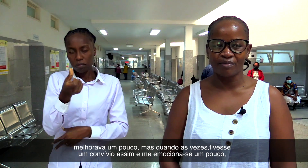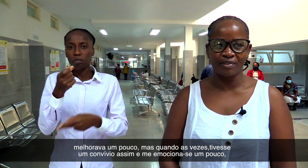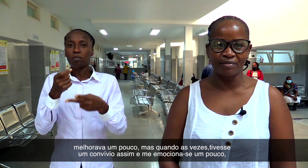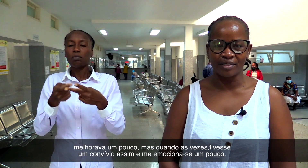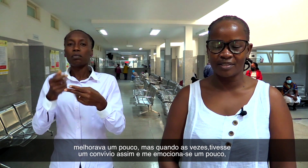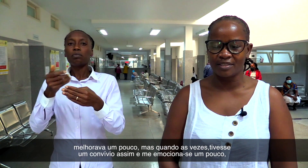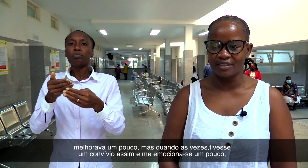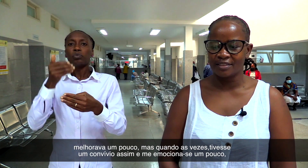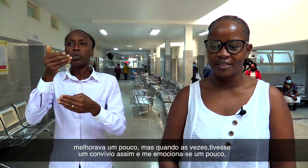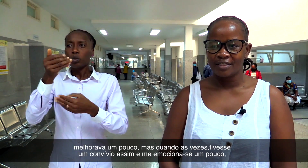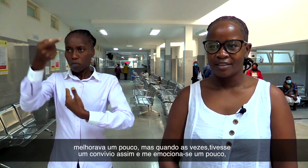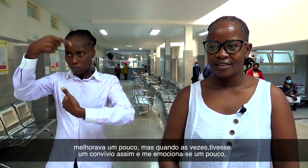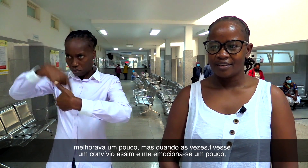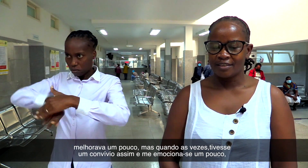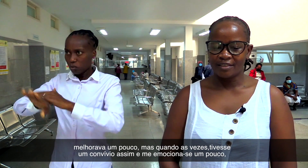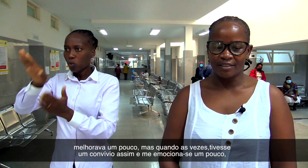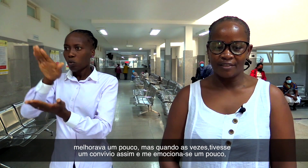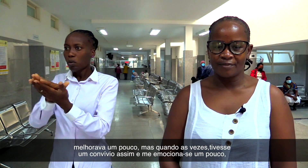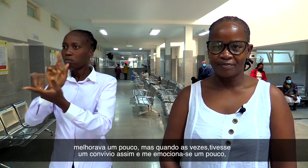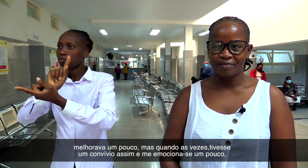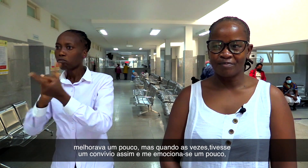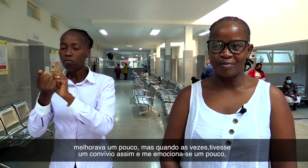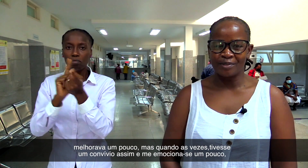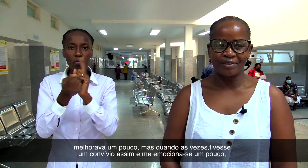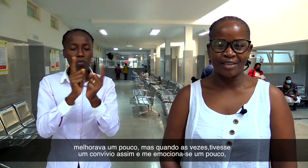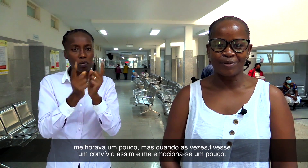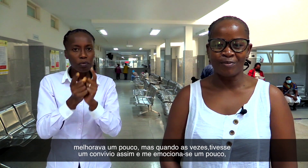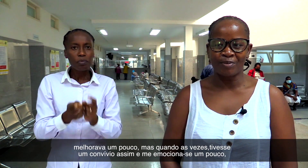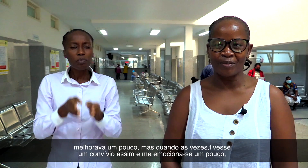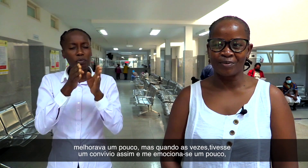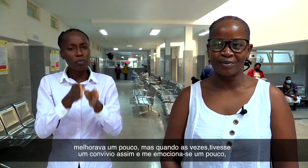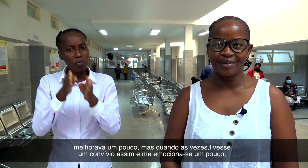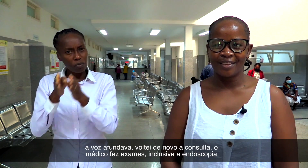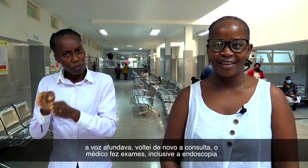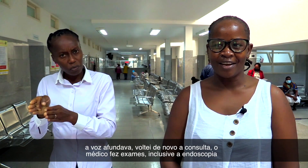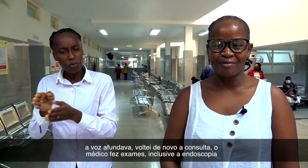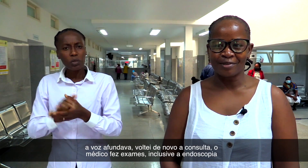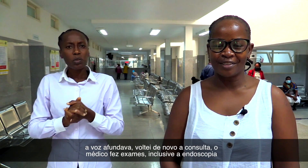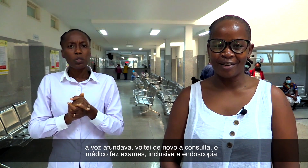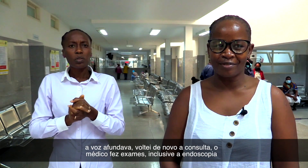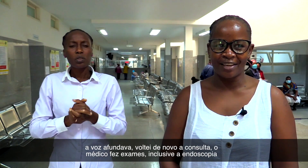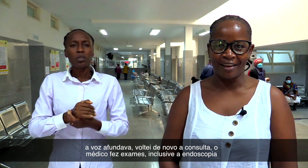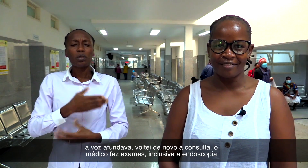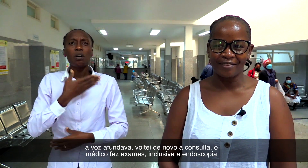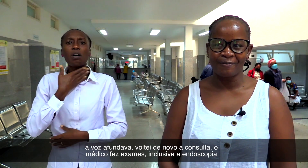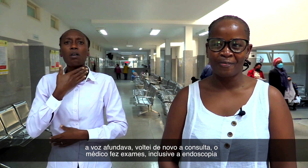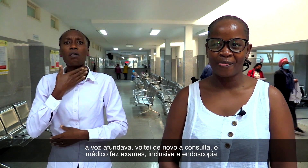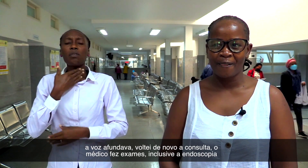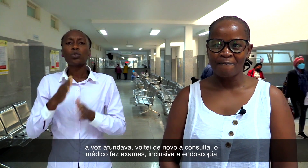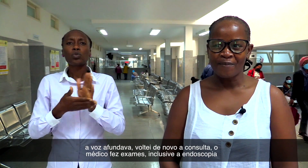um convívio assim e me emocionasse um pouco, a voz afundava.